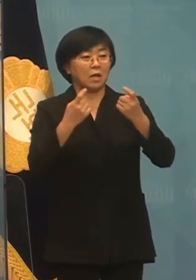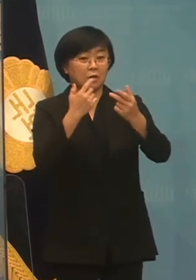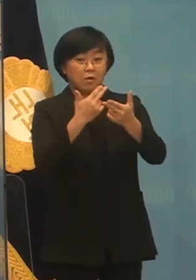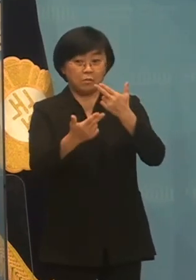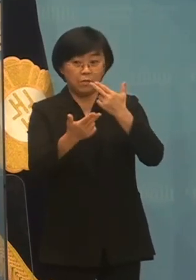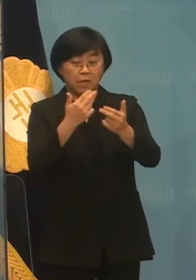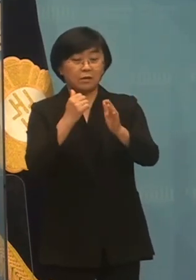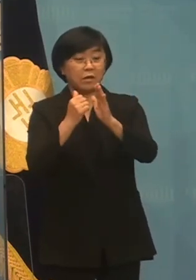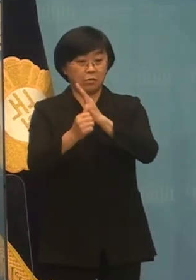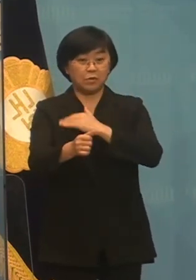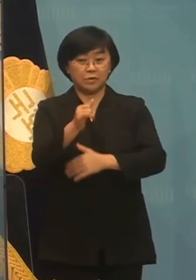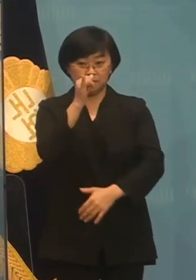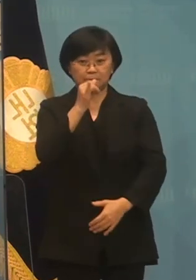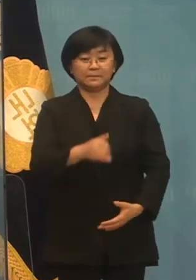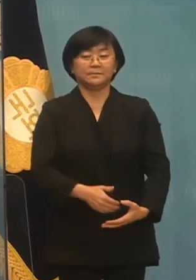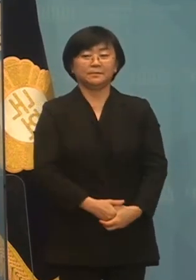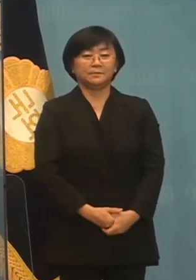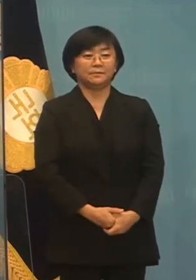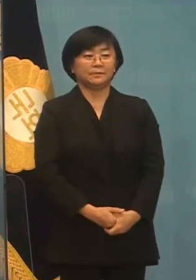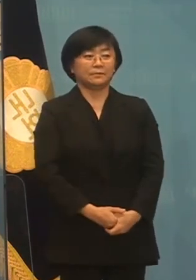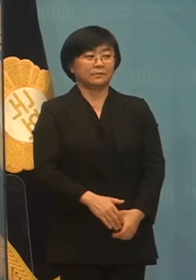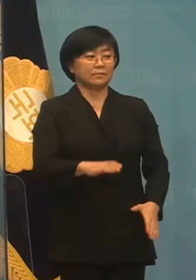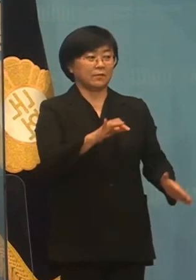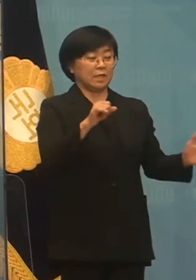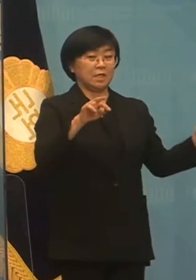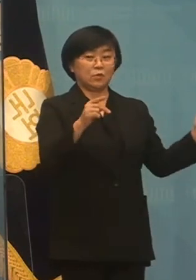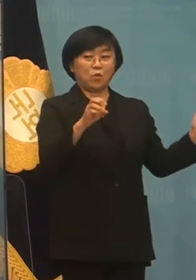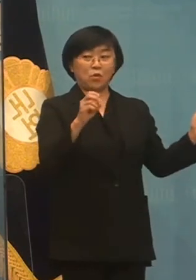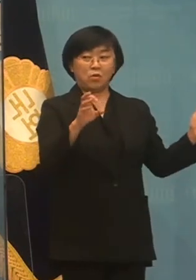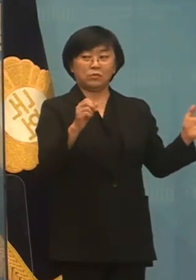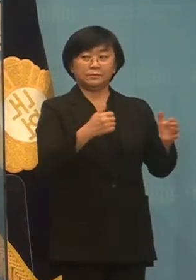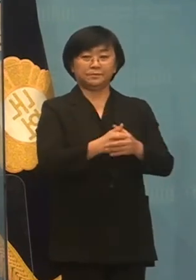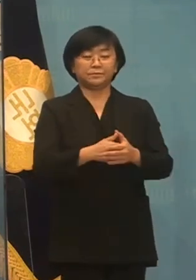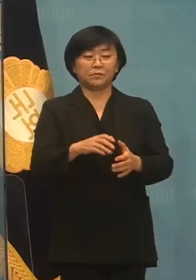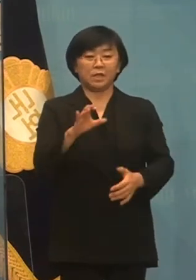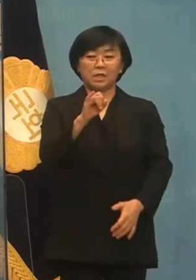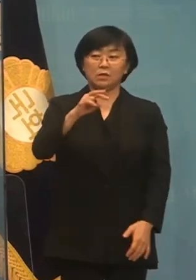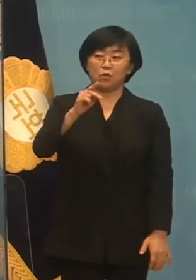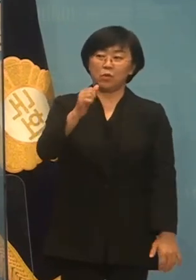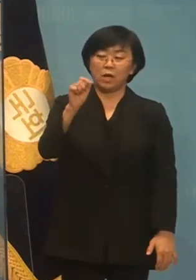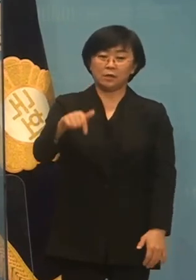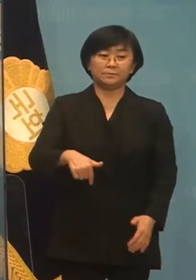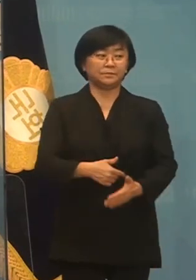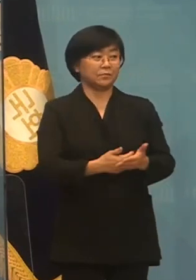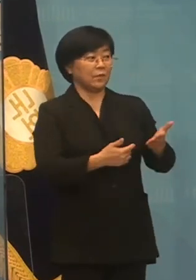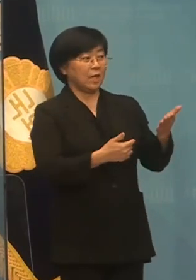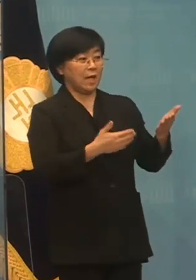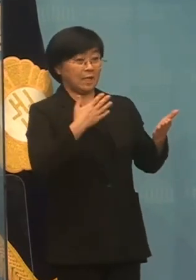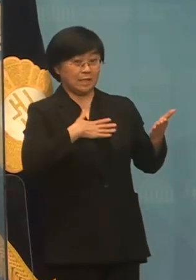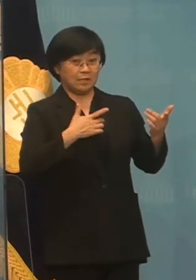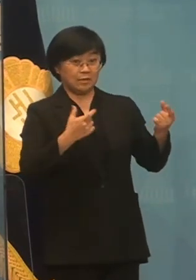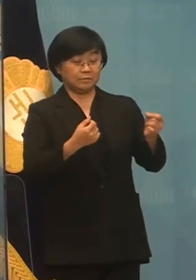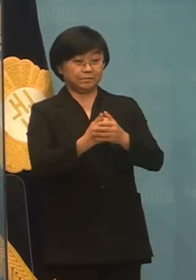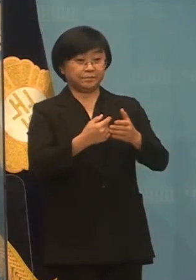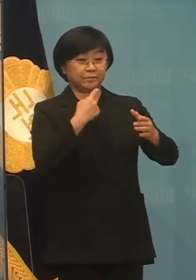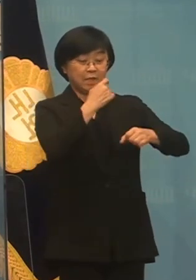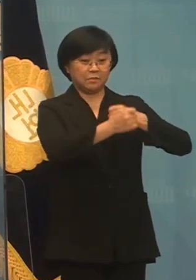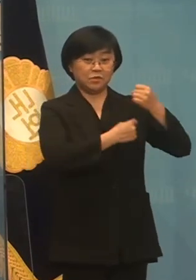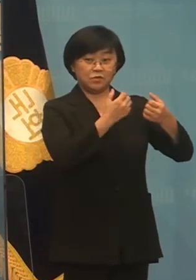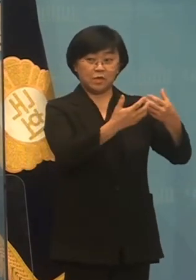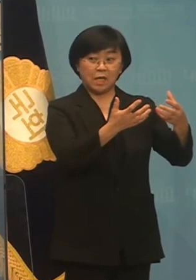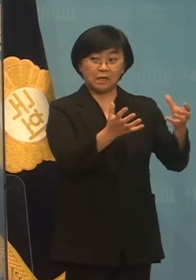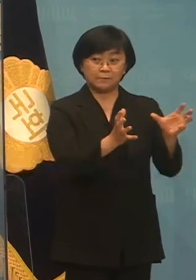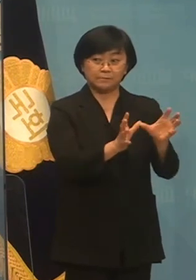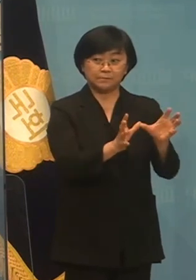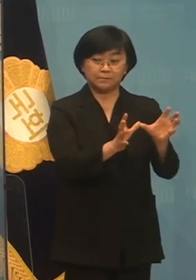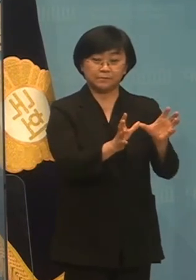대표로도 계십니다. 그리고 이소영 의원님과 이동환 최고님은 뭐 아시다시피 더불어민주당이